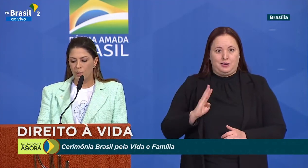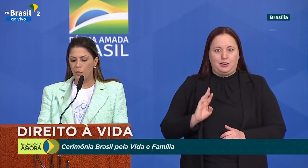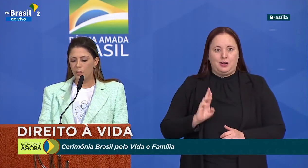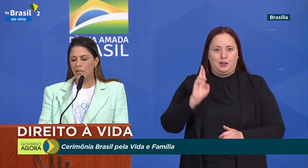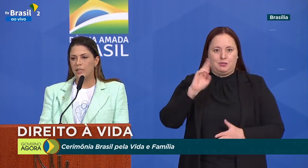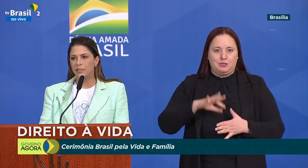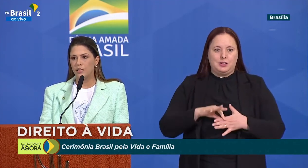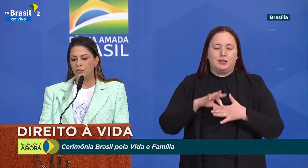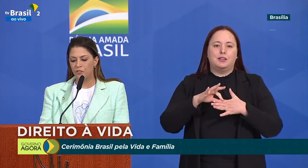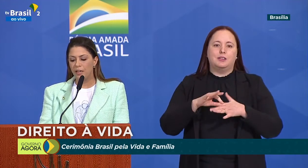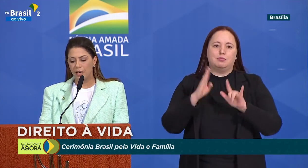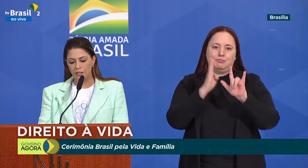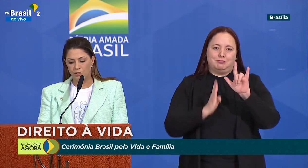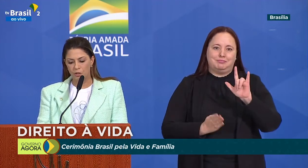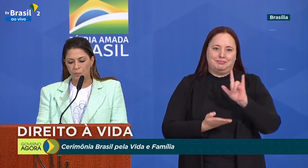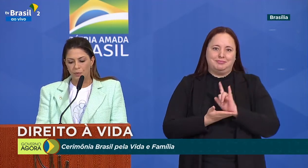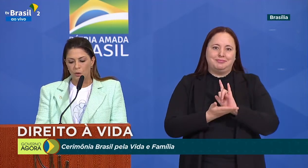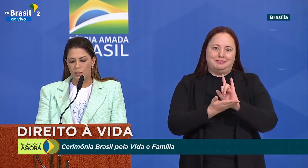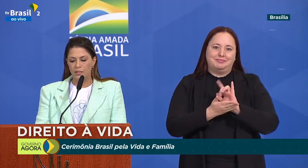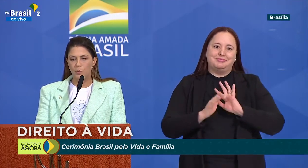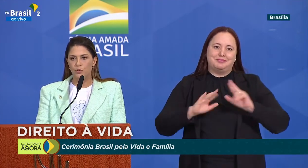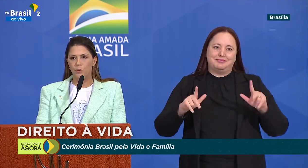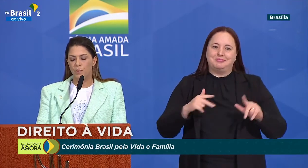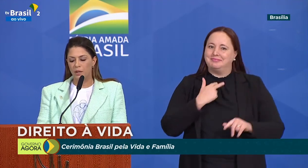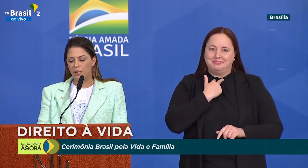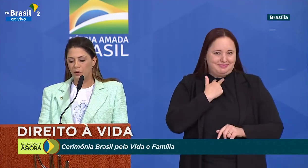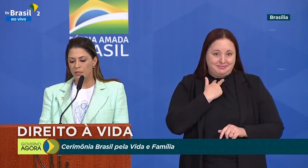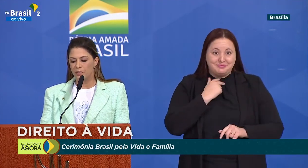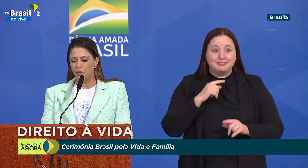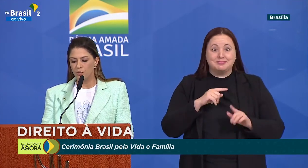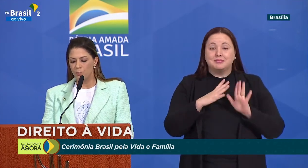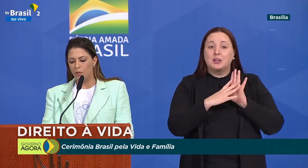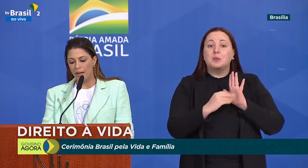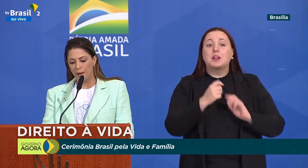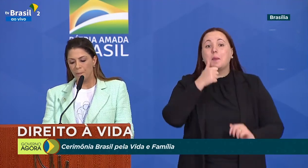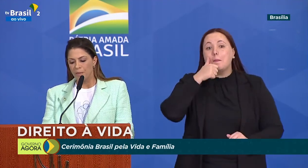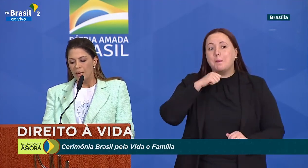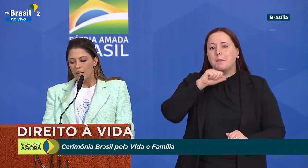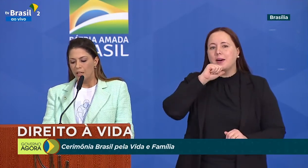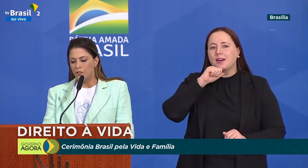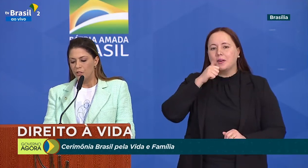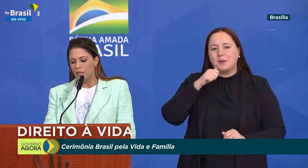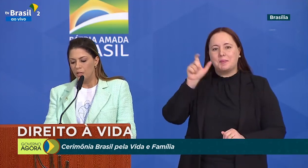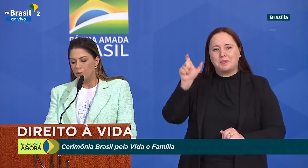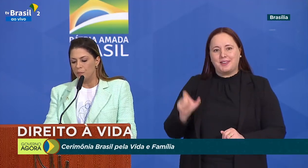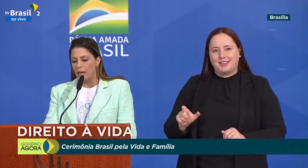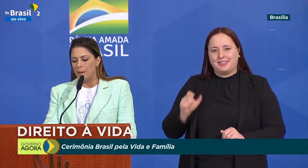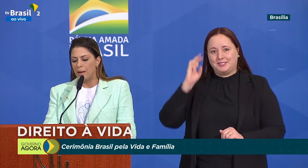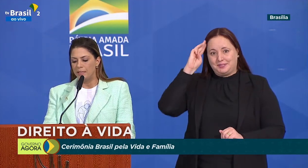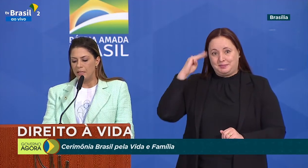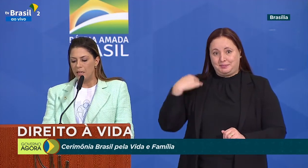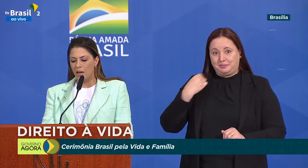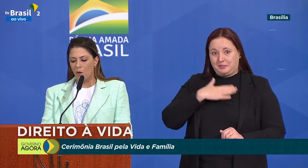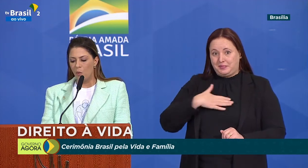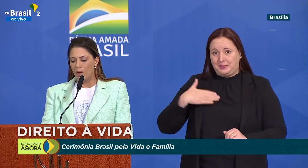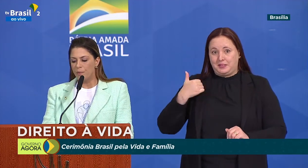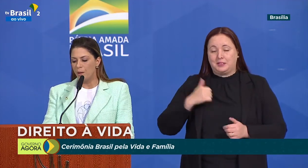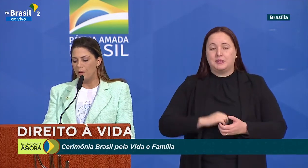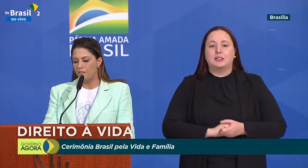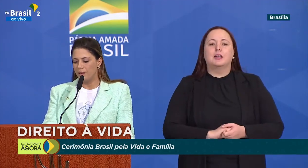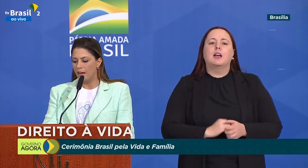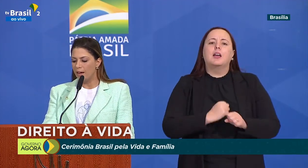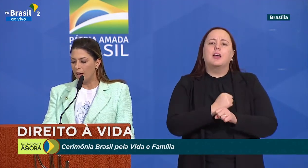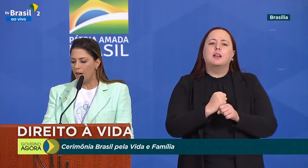frente desse programa não poderia ser diferente um exemplo de mãe um exemplo de mulher Neste ano em parceria